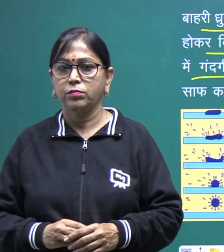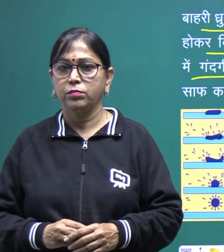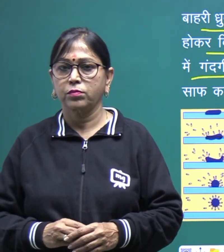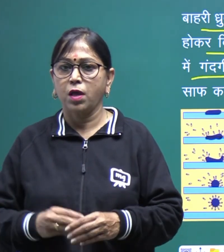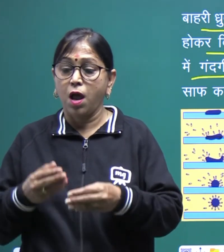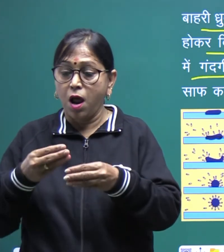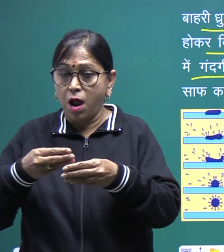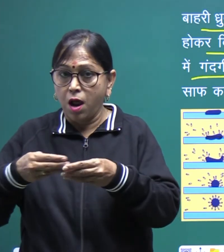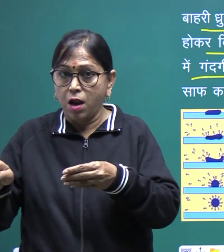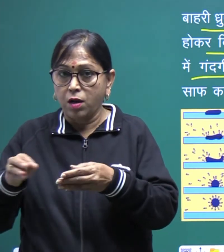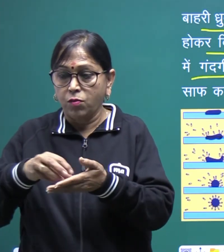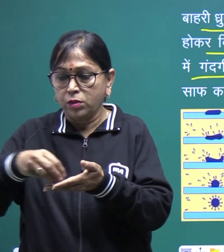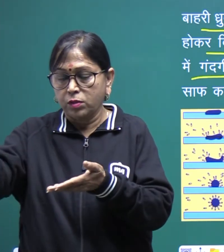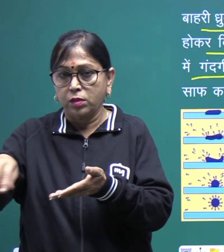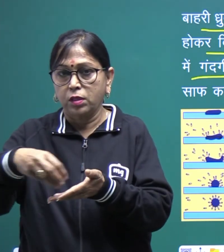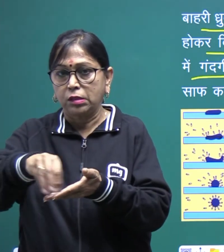अलग कर